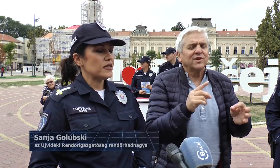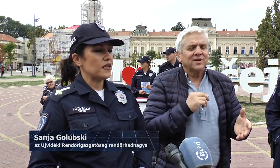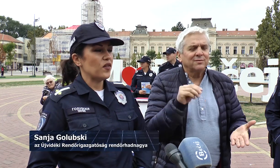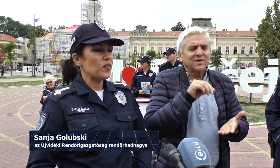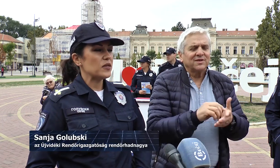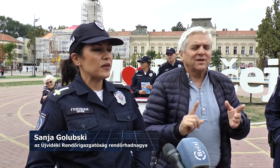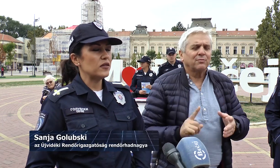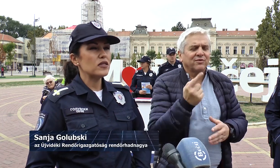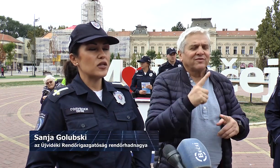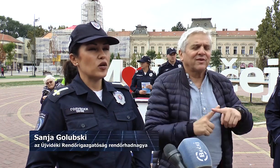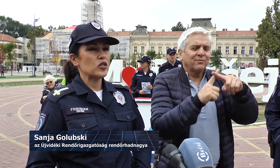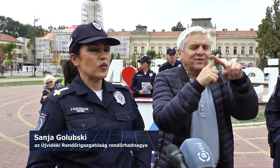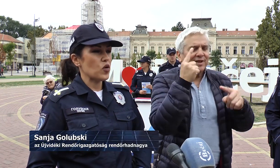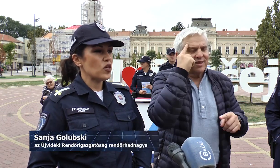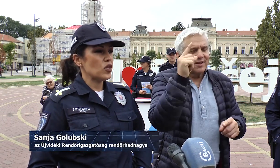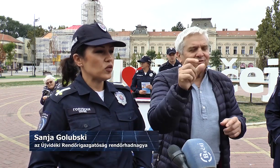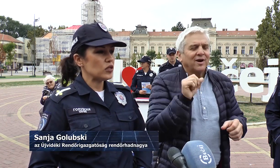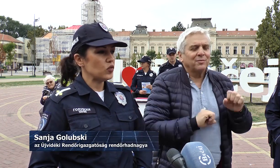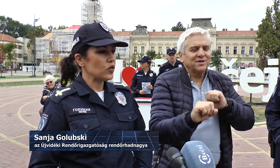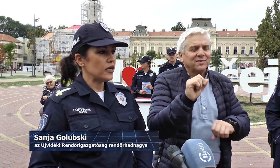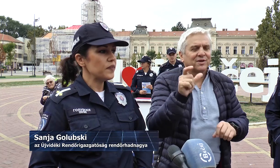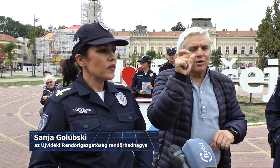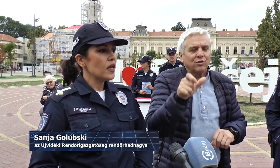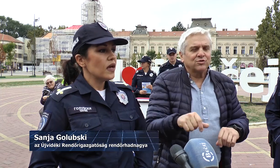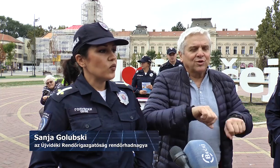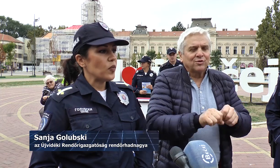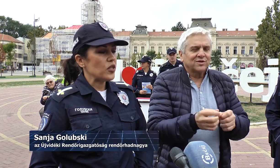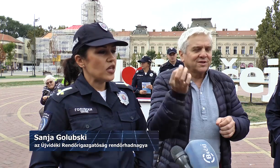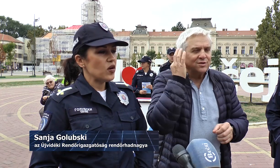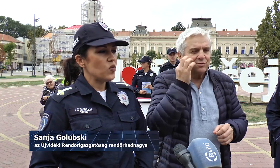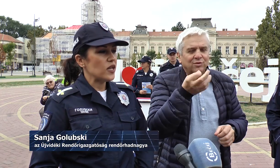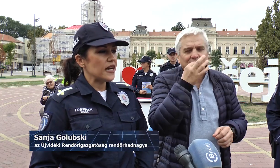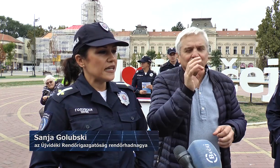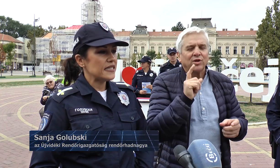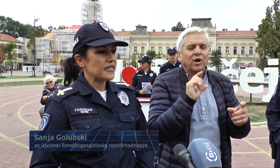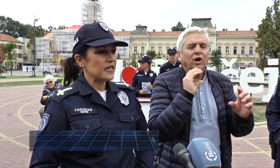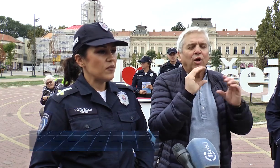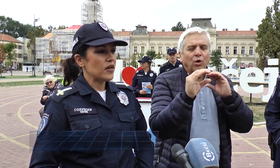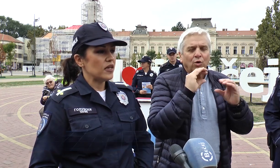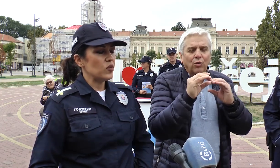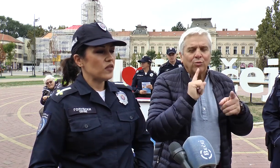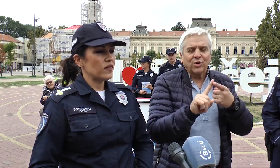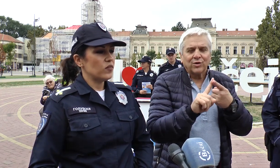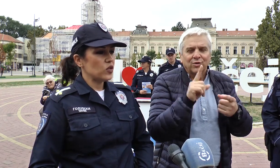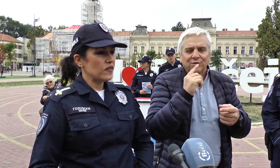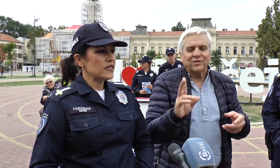A projektum célja a hallássérültek biztonságának megnövelése, a velük való kommunikáció fejlesztése